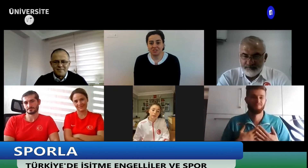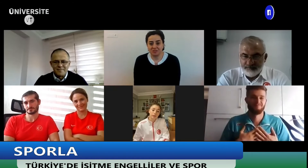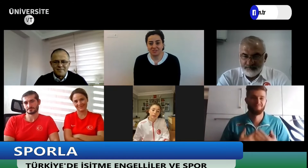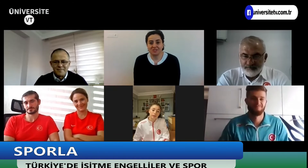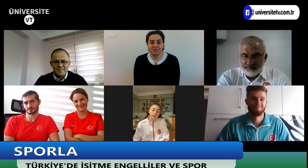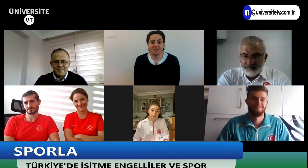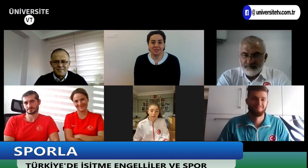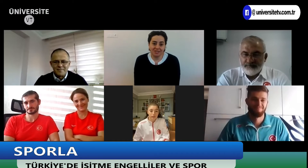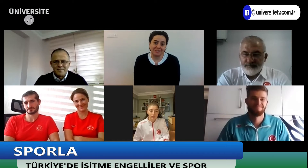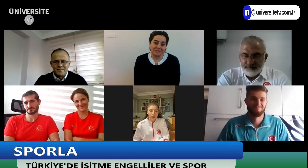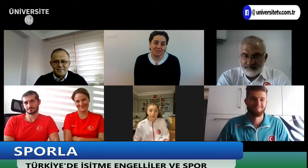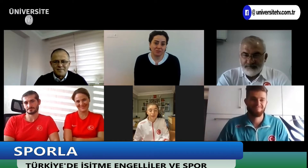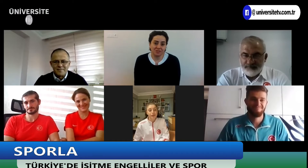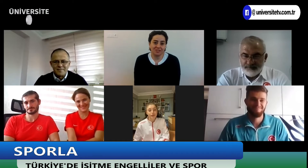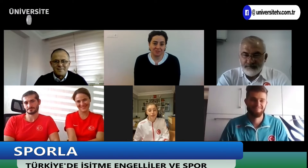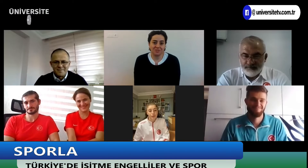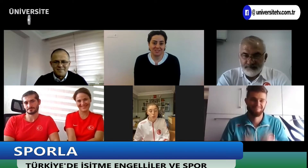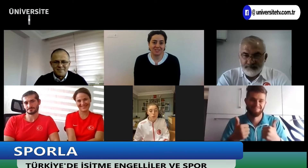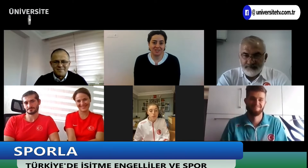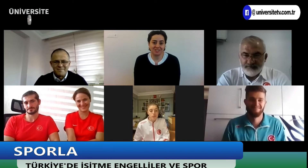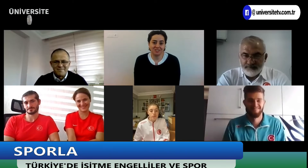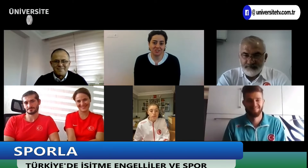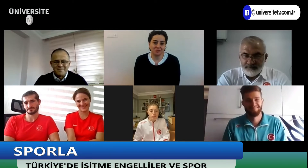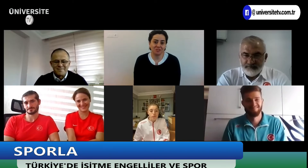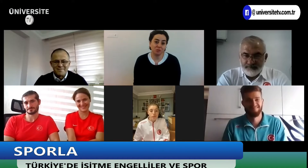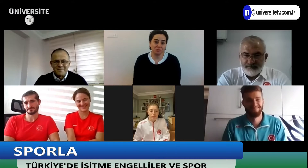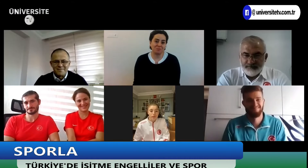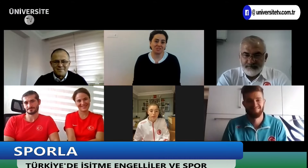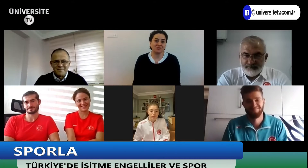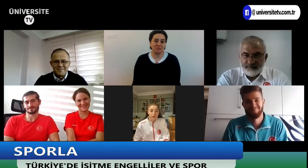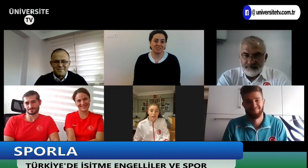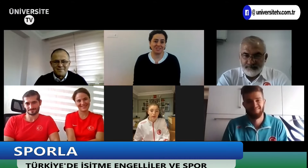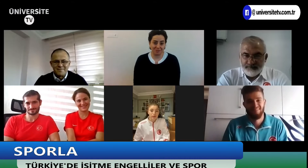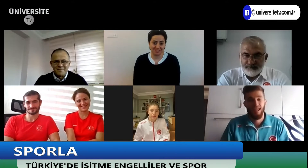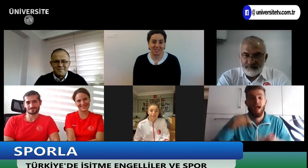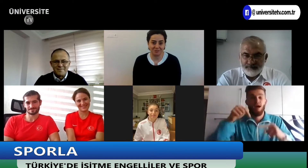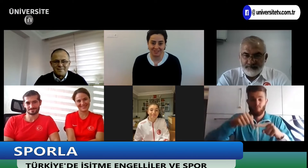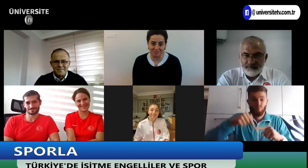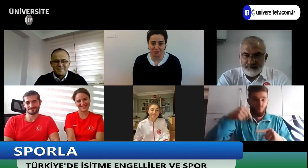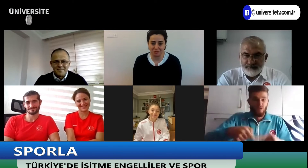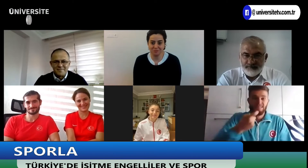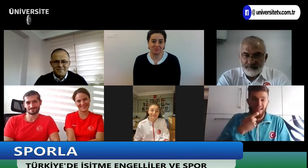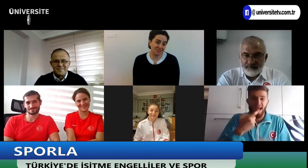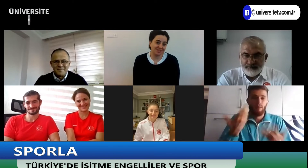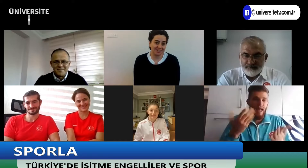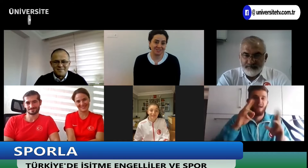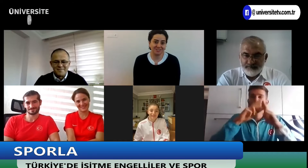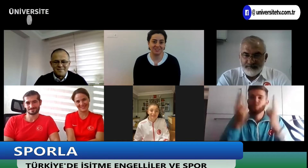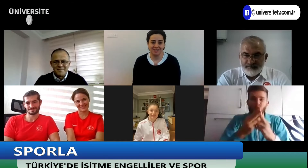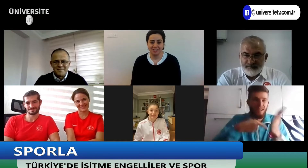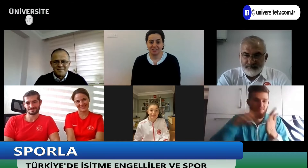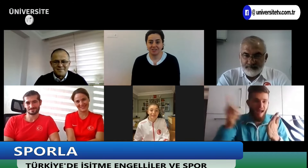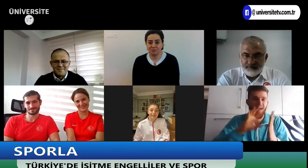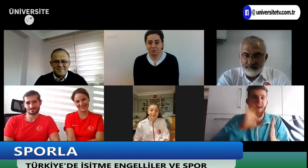as başkanımıza, herkese bana inanıp destek verdiği için teşekkür ederim. Çünkü ben başta onlar kadar belki kendime inanmıyordum. Şimdi